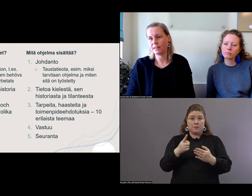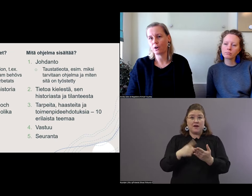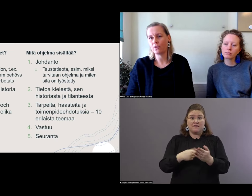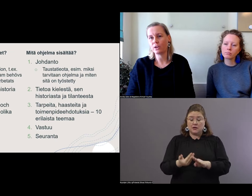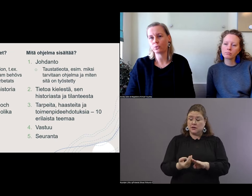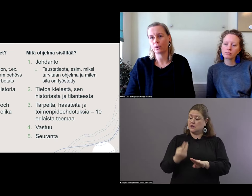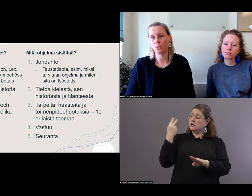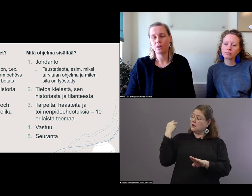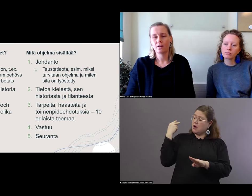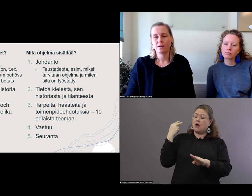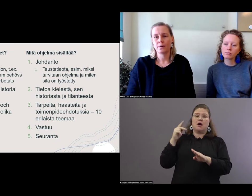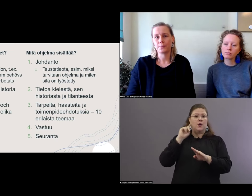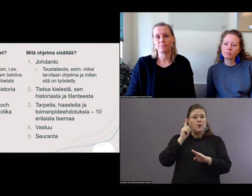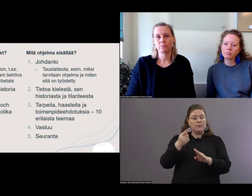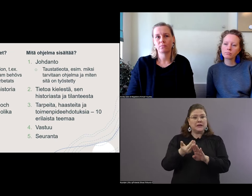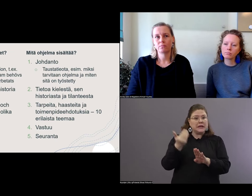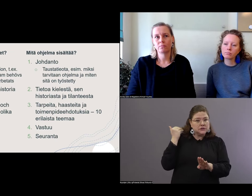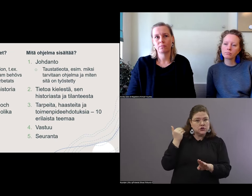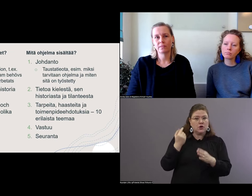tapahtumia, ja mitkä on vaikuttanut